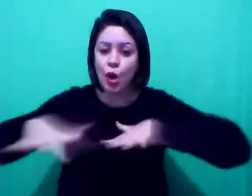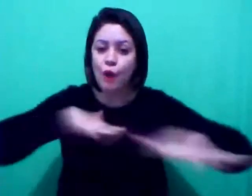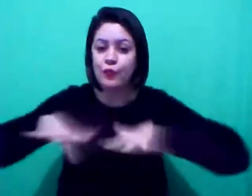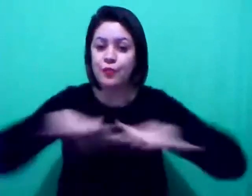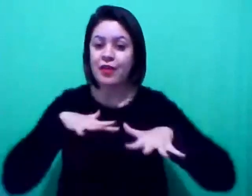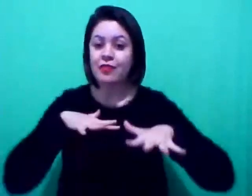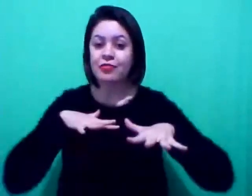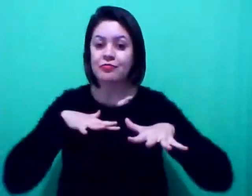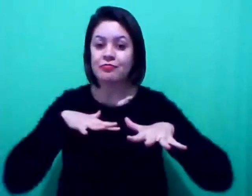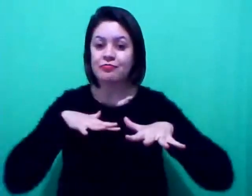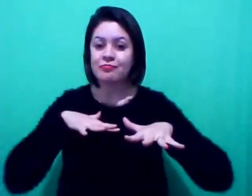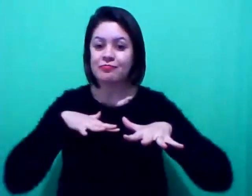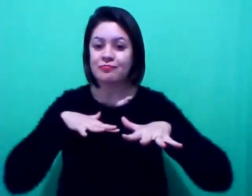o movimento.